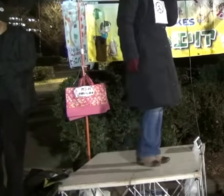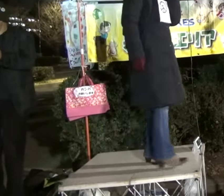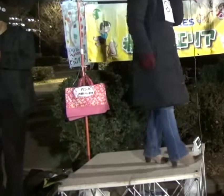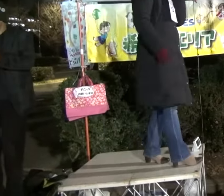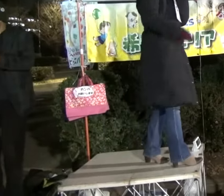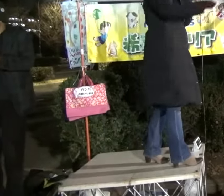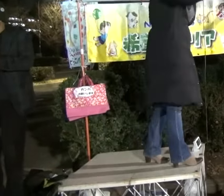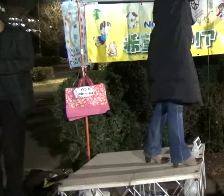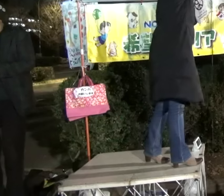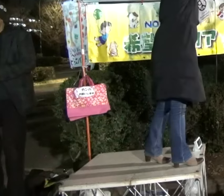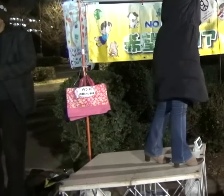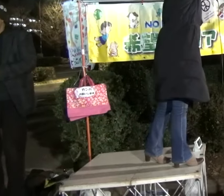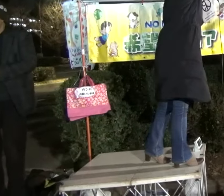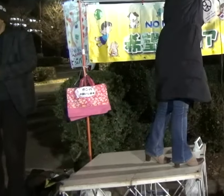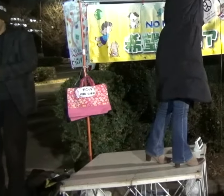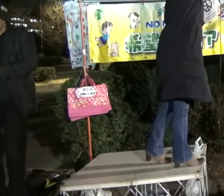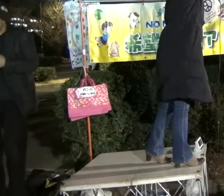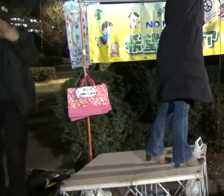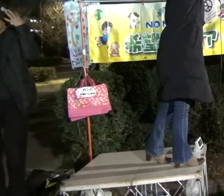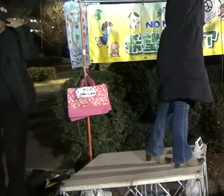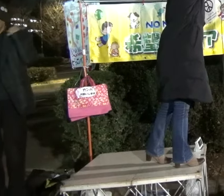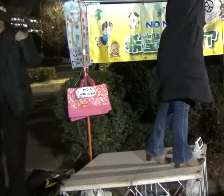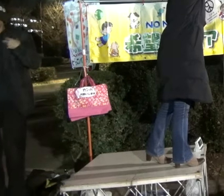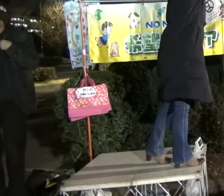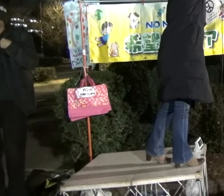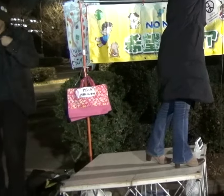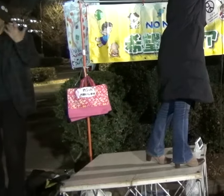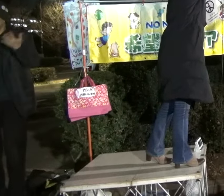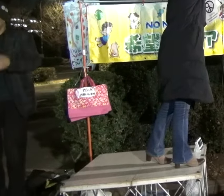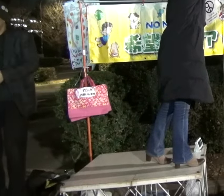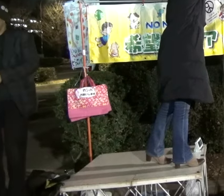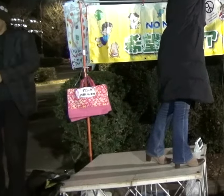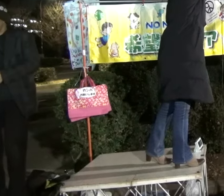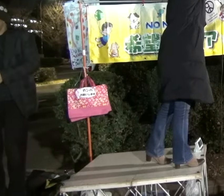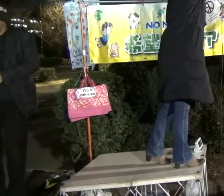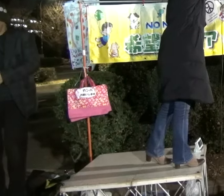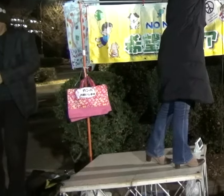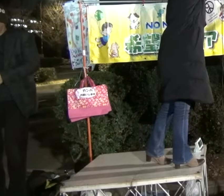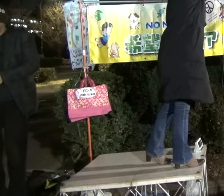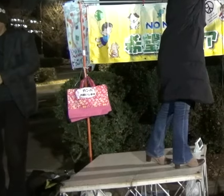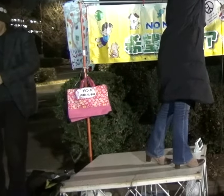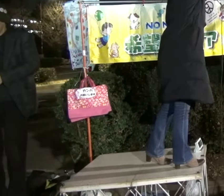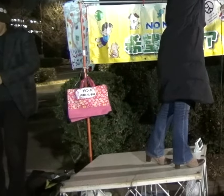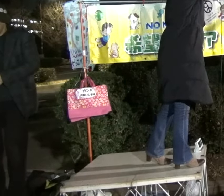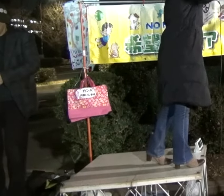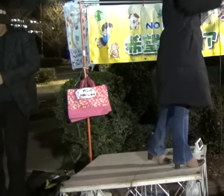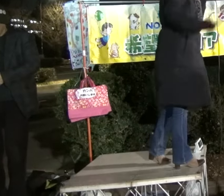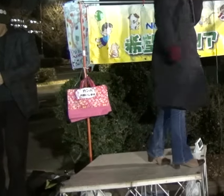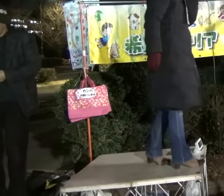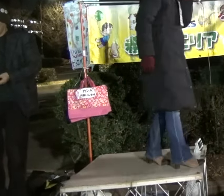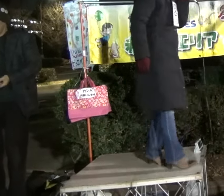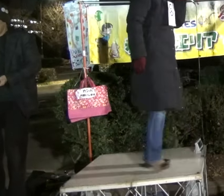まだ赤い服は着ないんですけど、昨日誕生日でございまして、 はい、おめでとうございます。